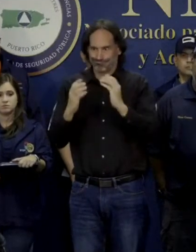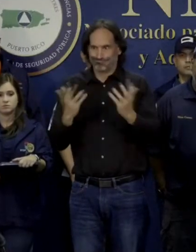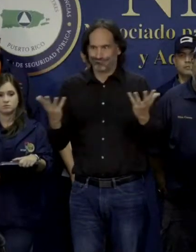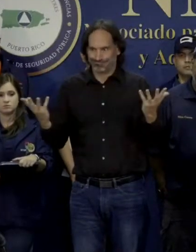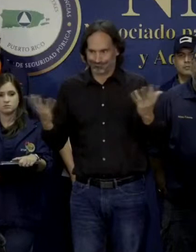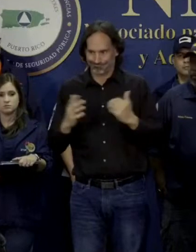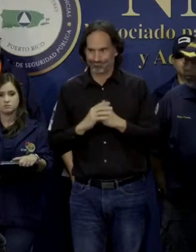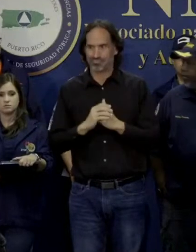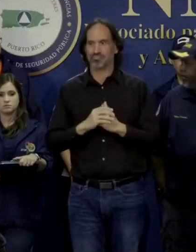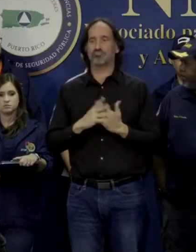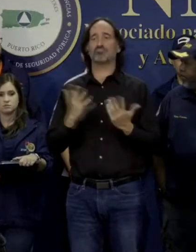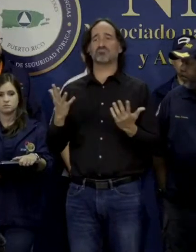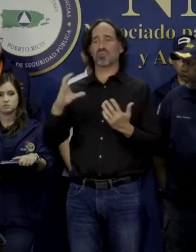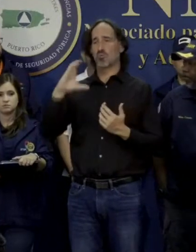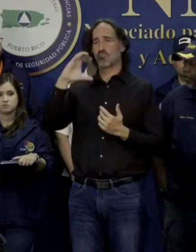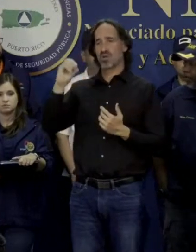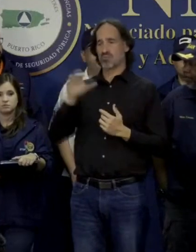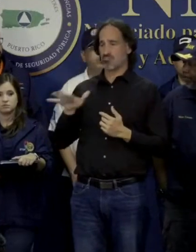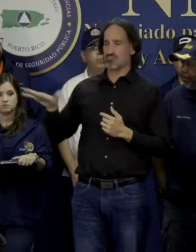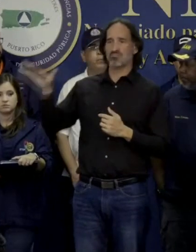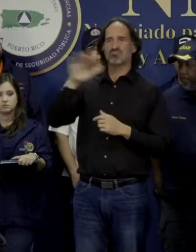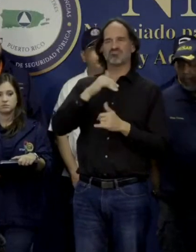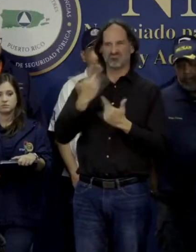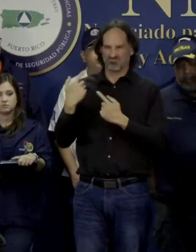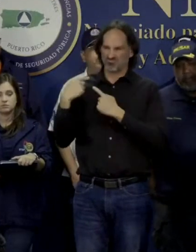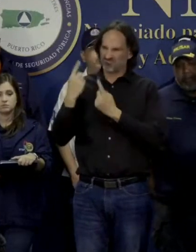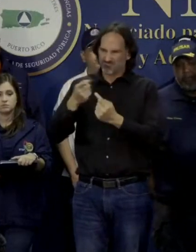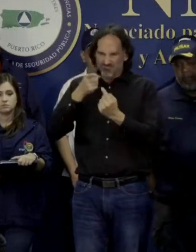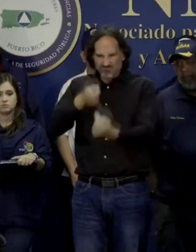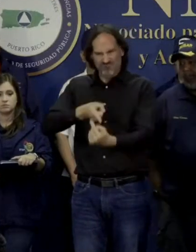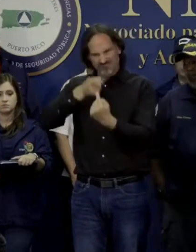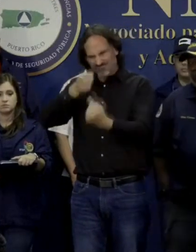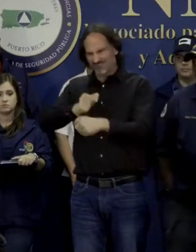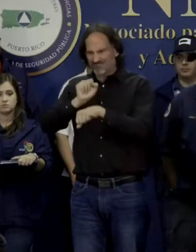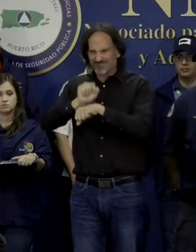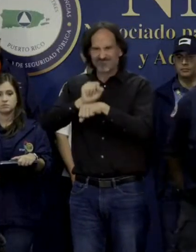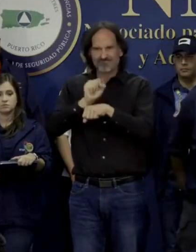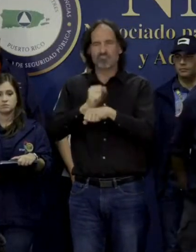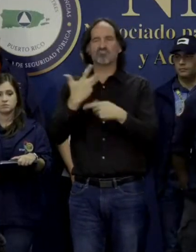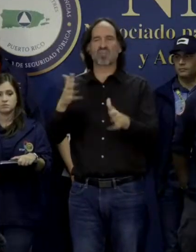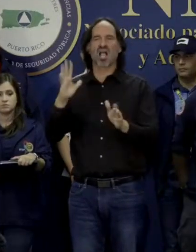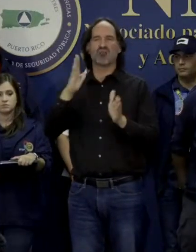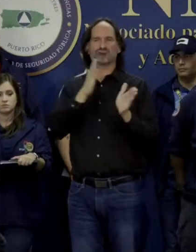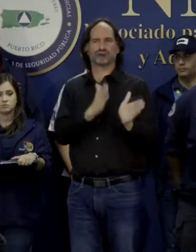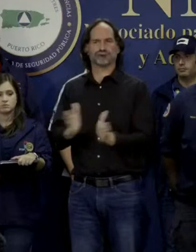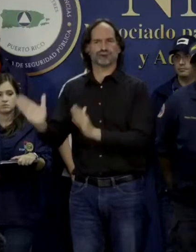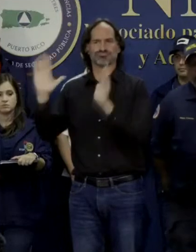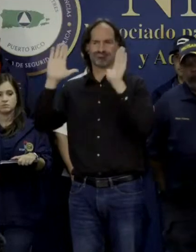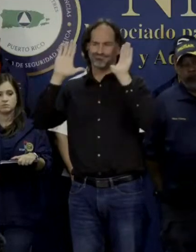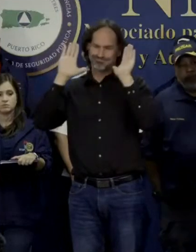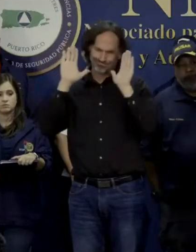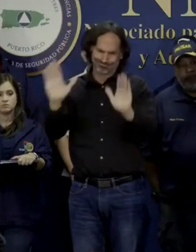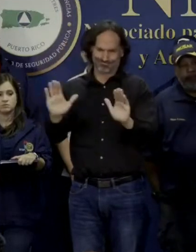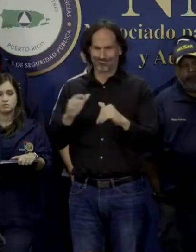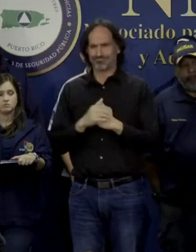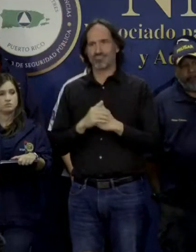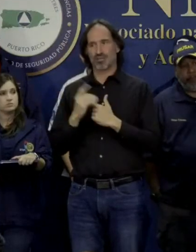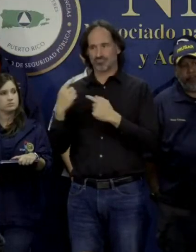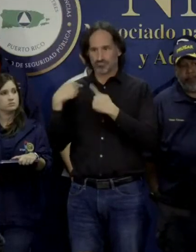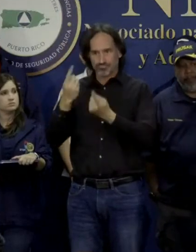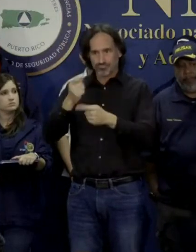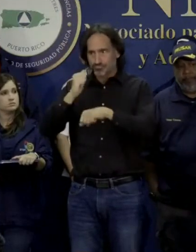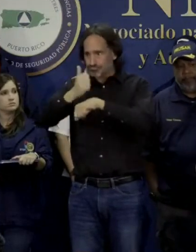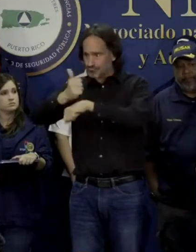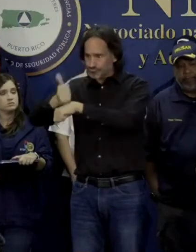han realizado por todo Puerto Rico para estar mejor preparadas por vía de generadores en sus facilidades para que no pierdan